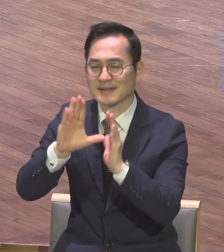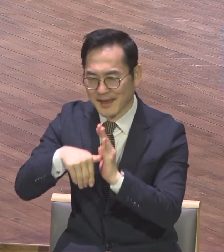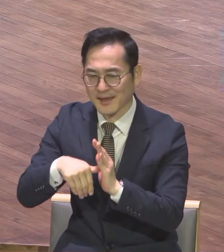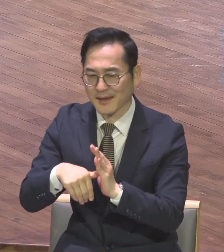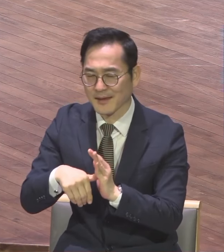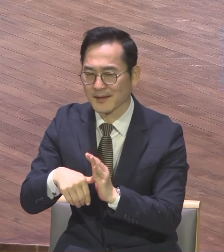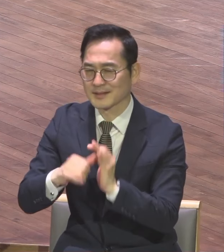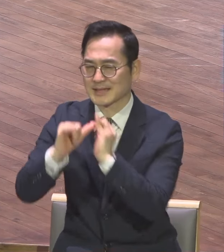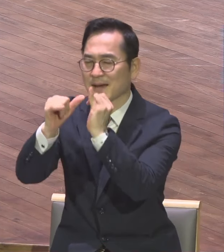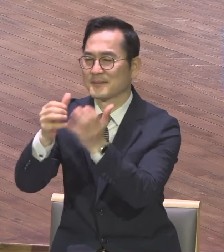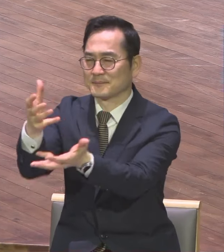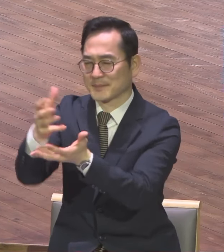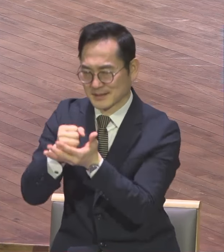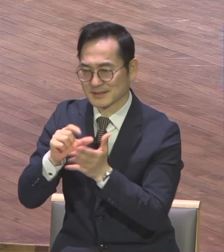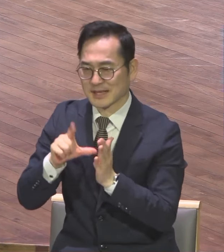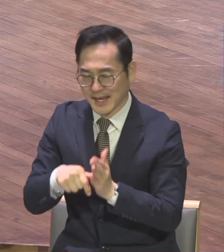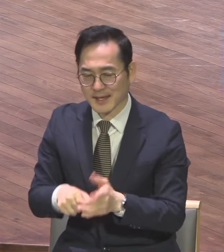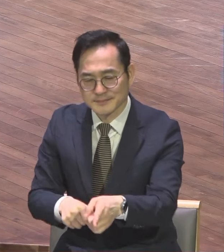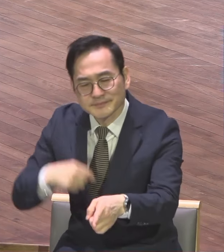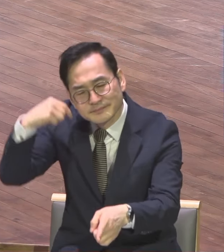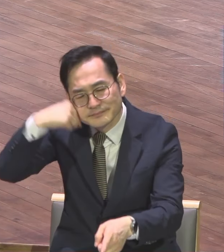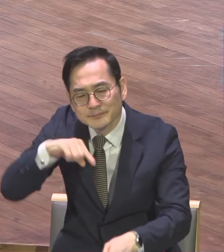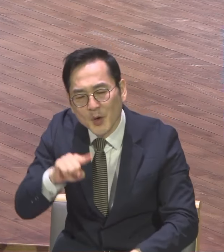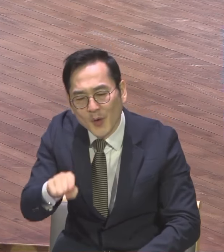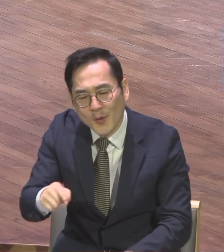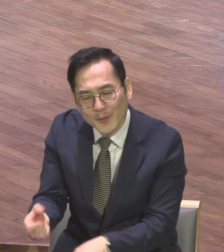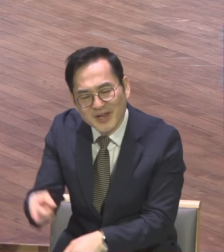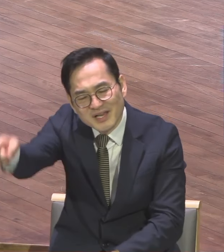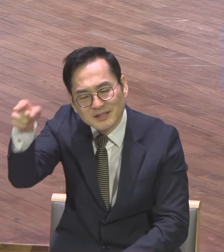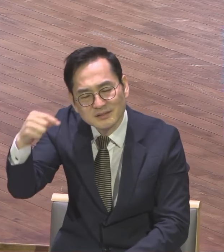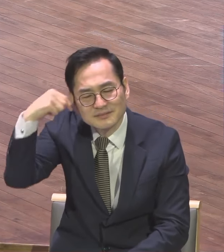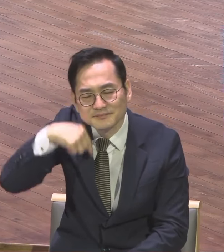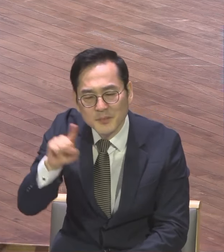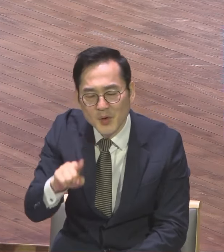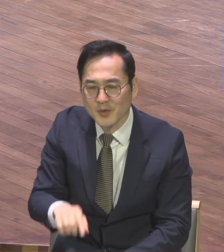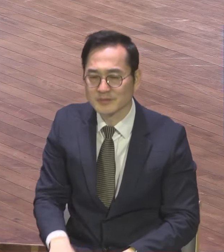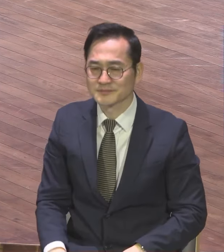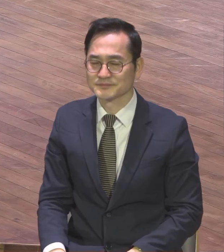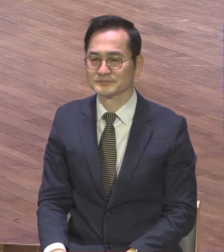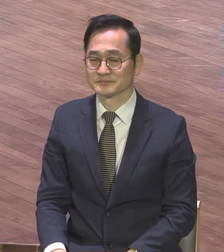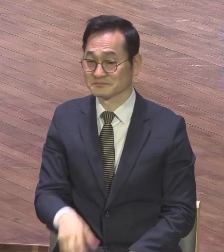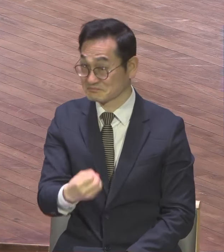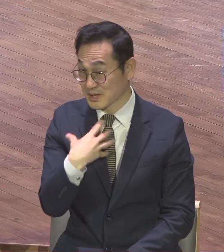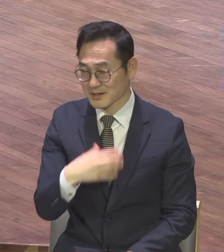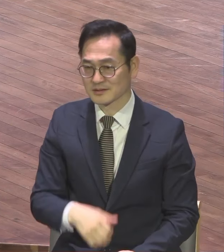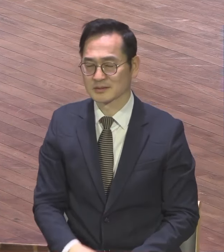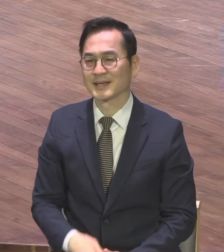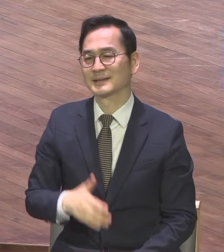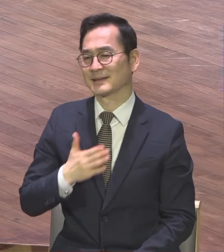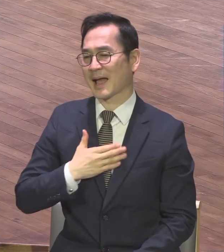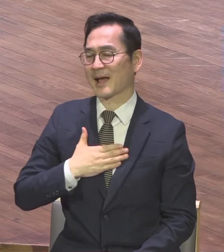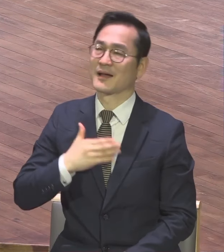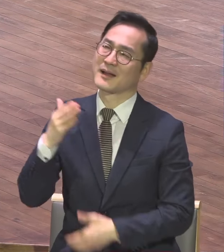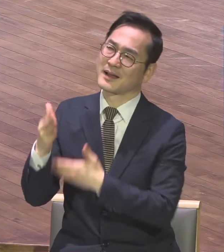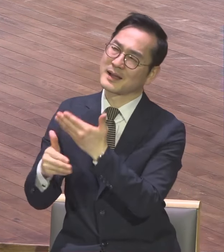했어요. 소감을 말하라니까 이런 고백을 했어요. 저는